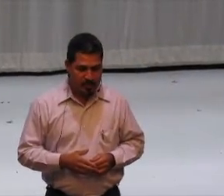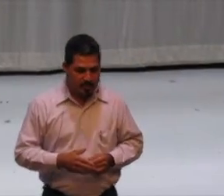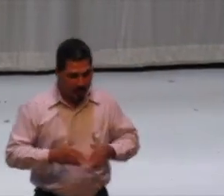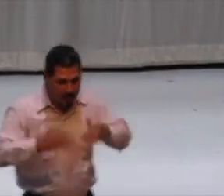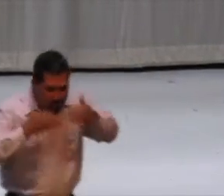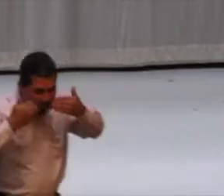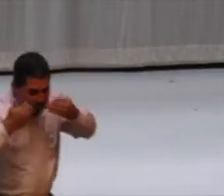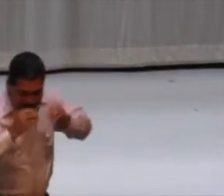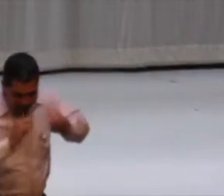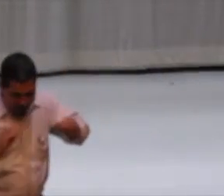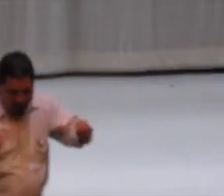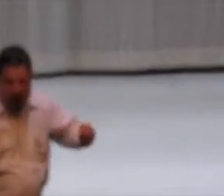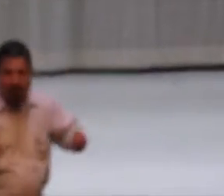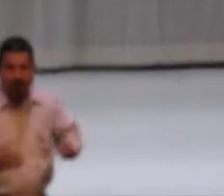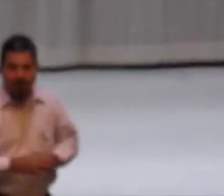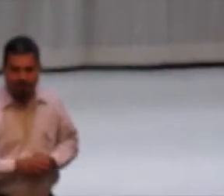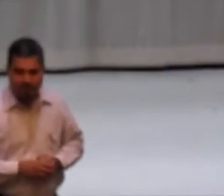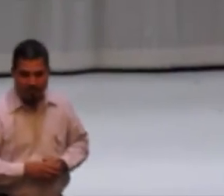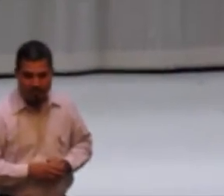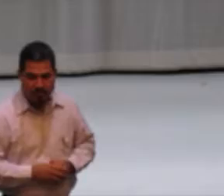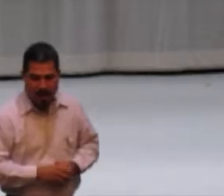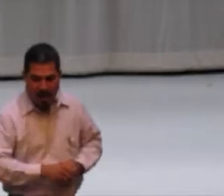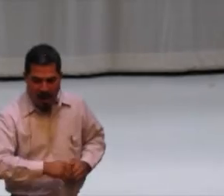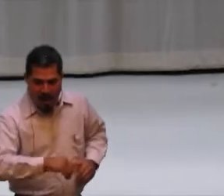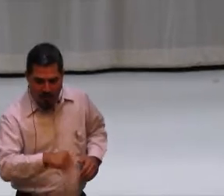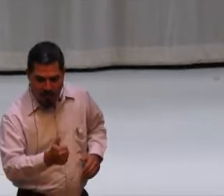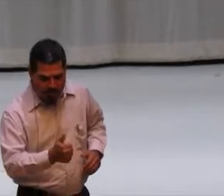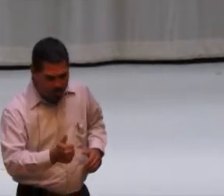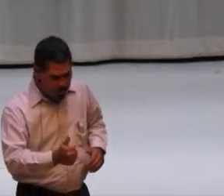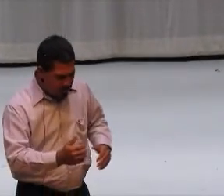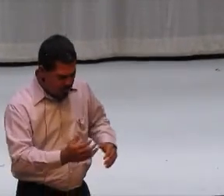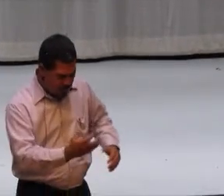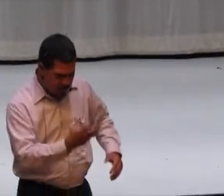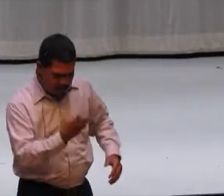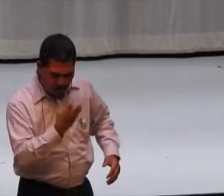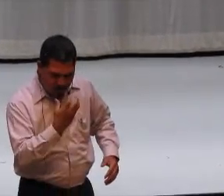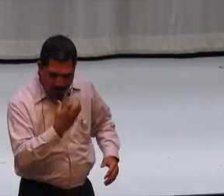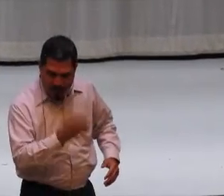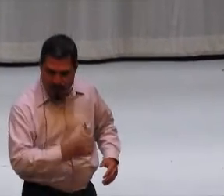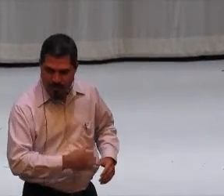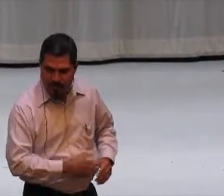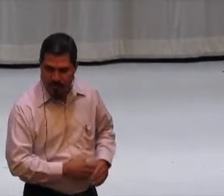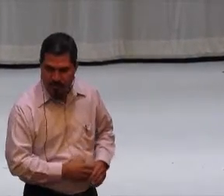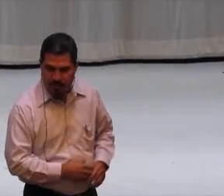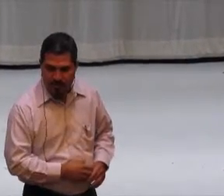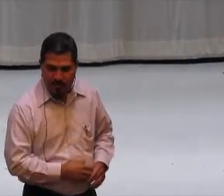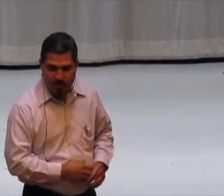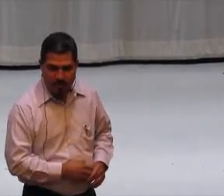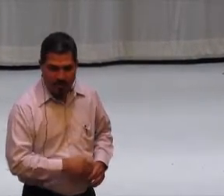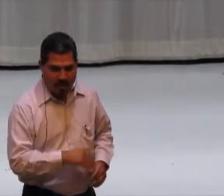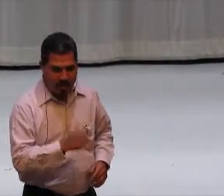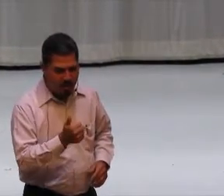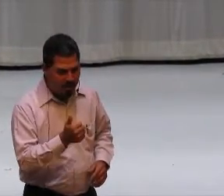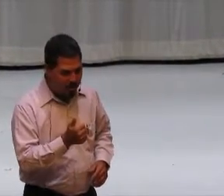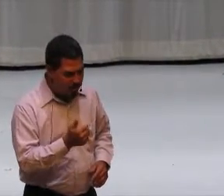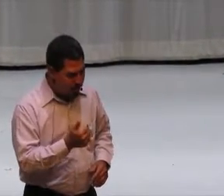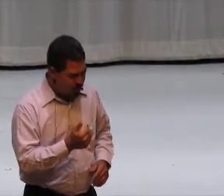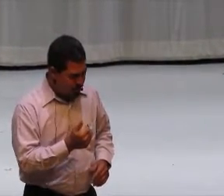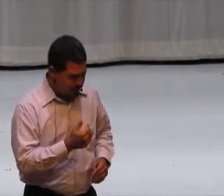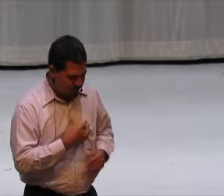que no se contenta para nada. Hay otro que se enoja. Hay otro que